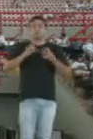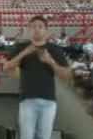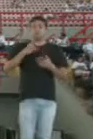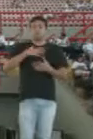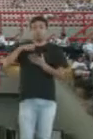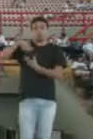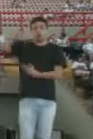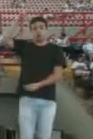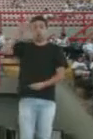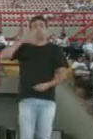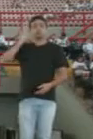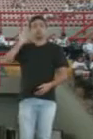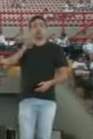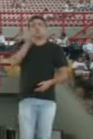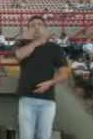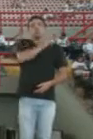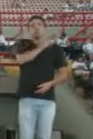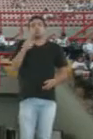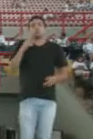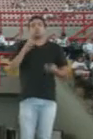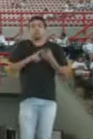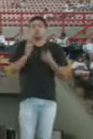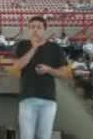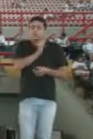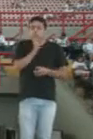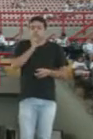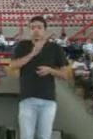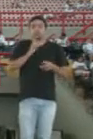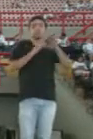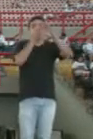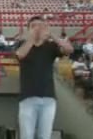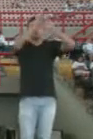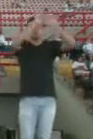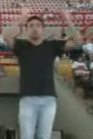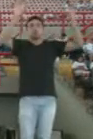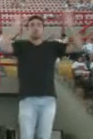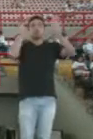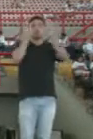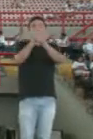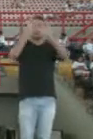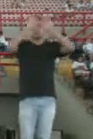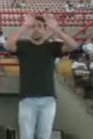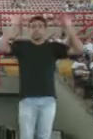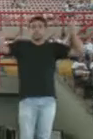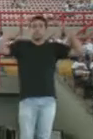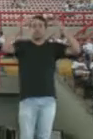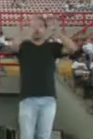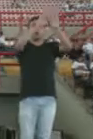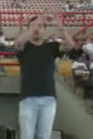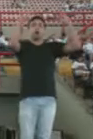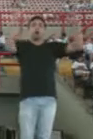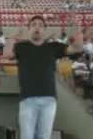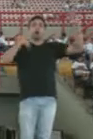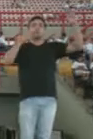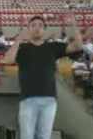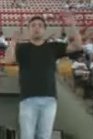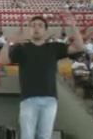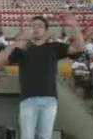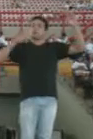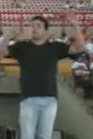alma, já semi-morta, conseguira ao céu alçá-la, porque o céu abre uma porta